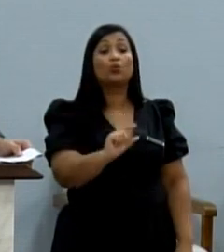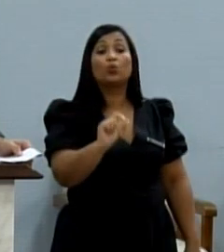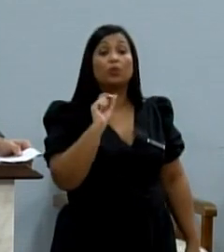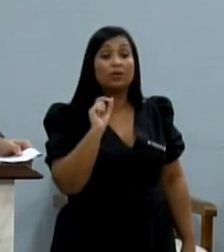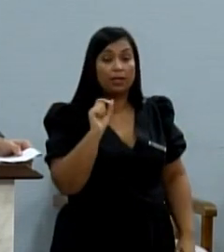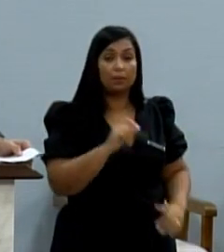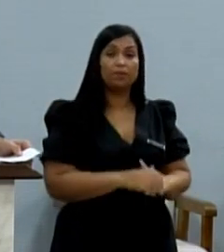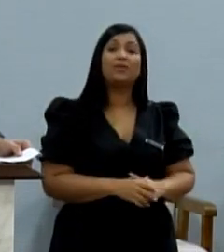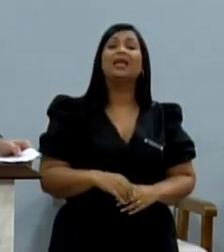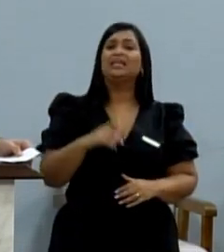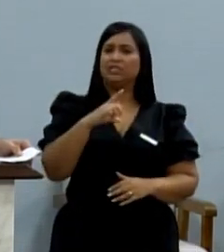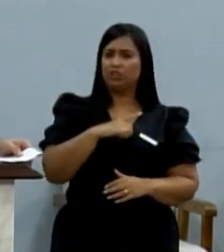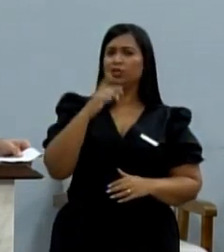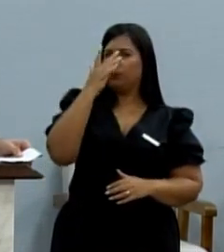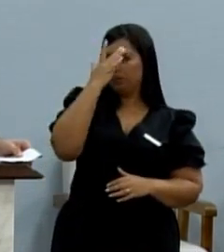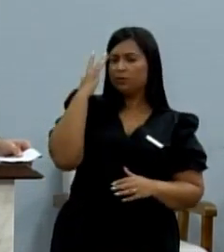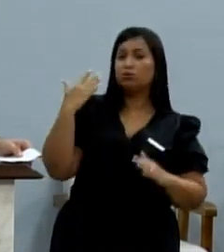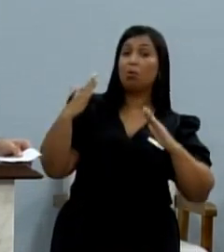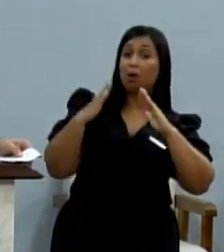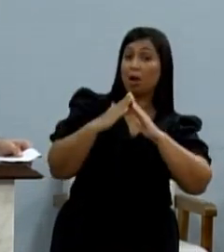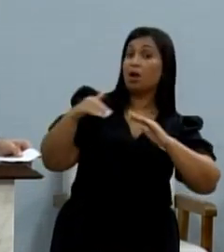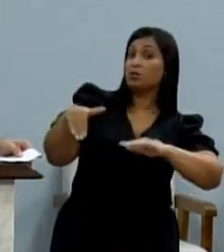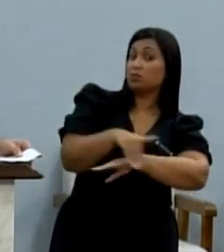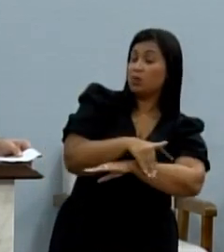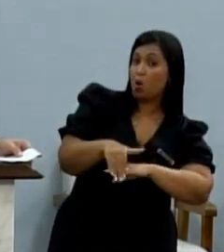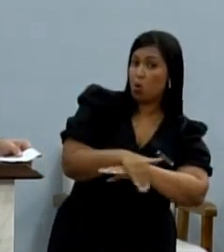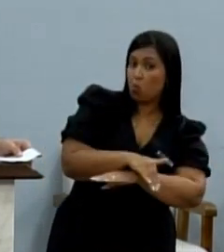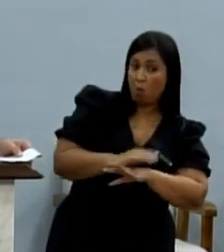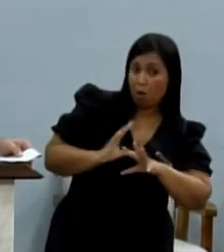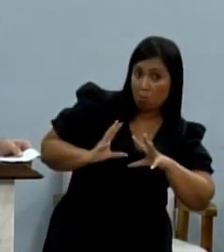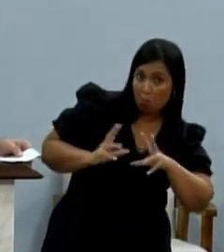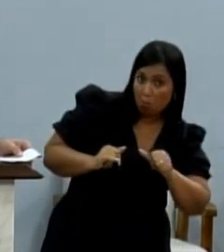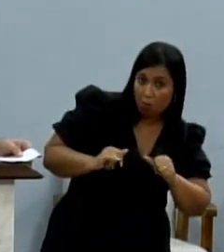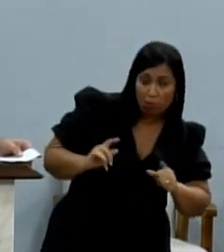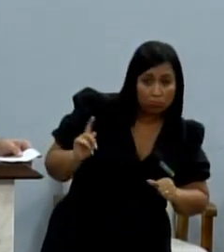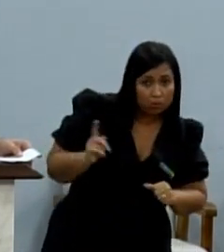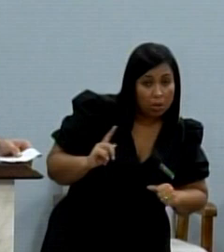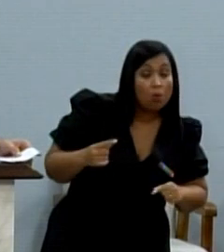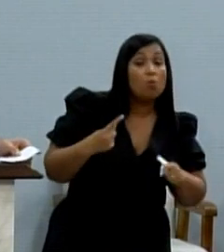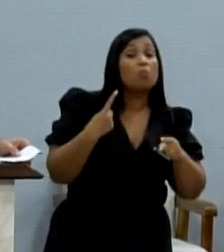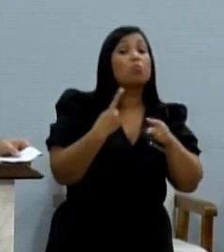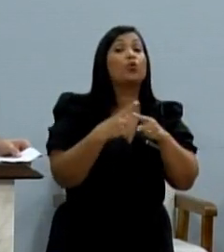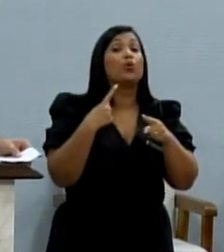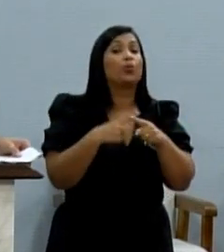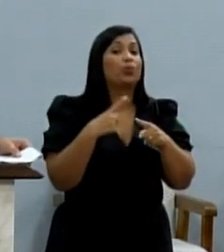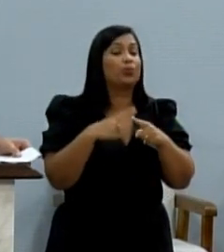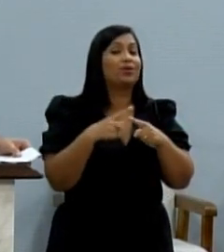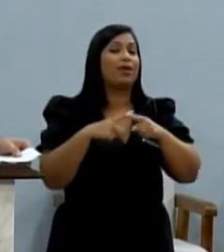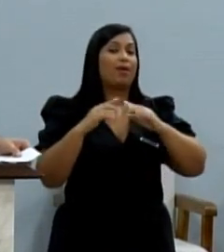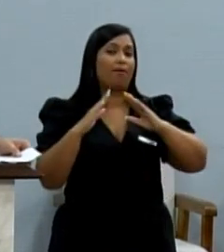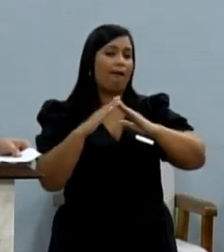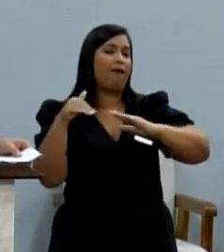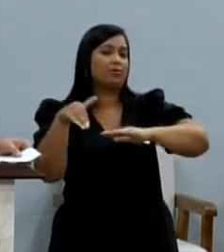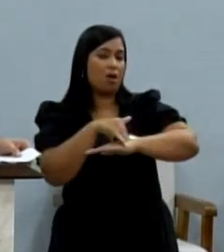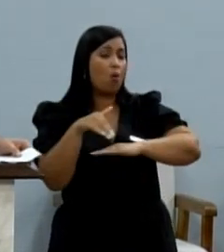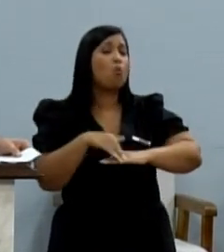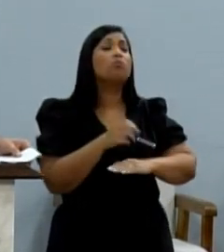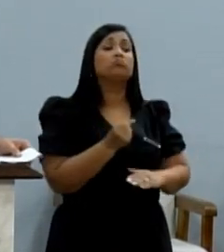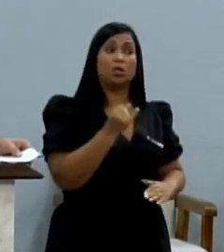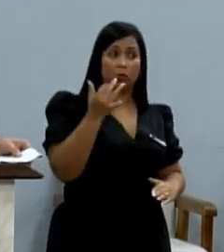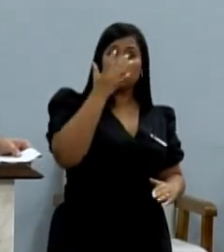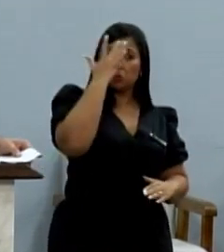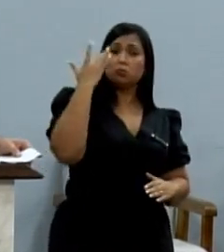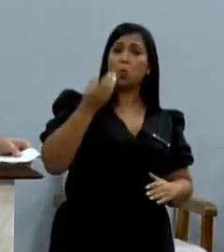tinha moradores ali de rua não generalizo porque entre moradores de rua tem pessoas